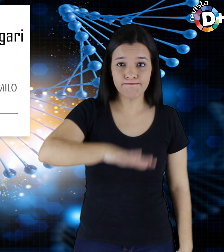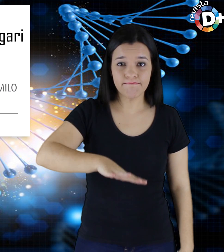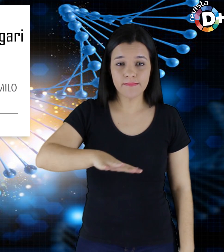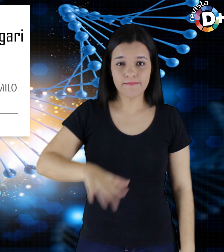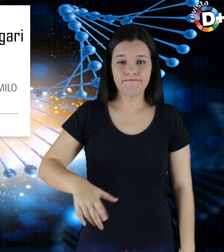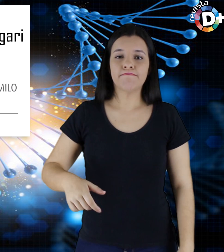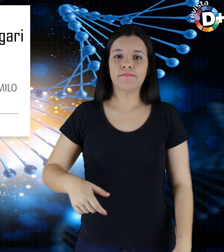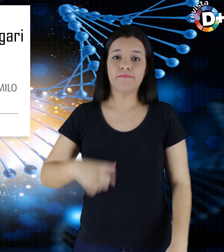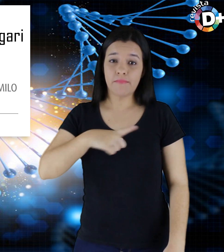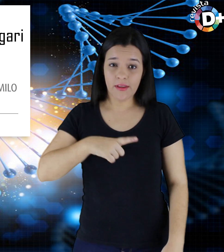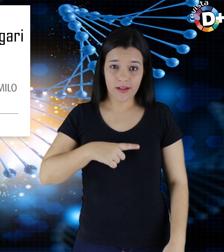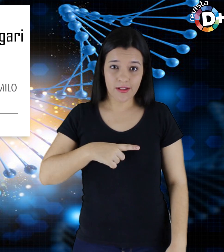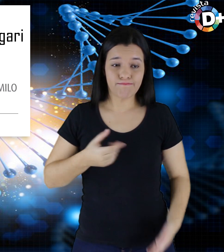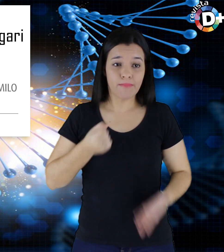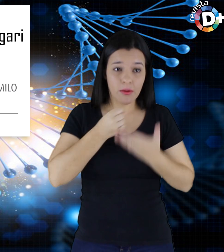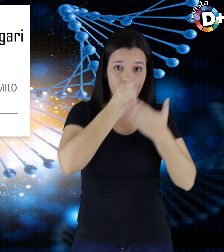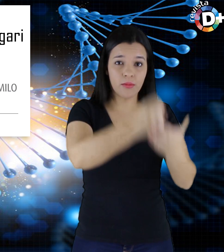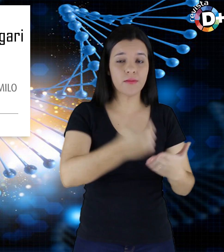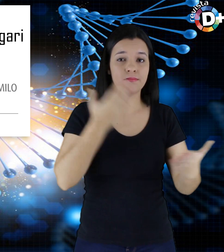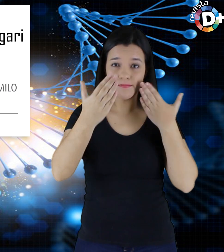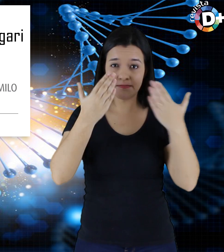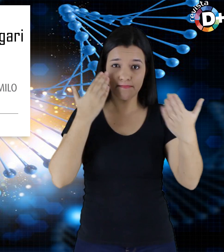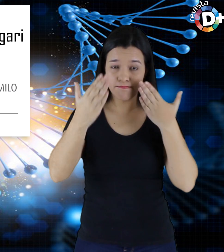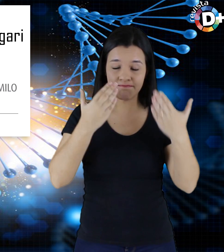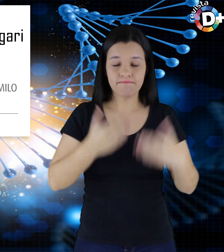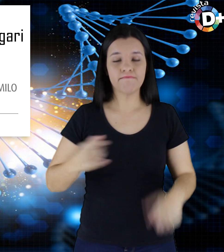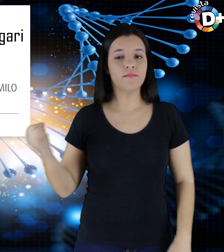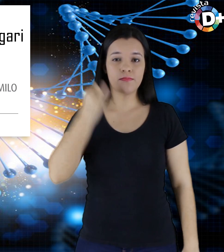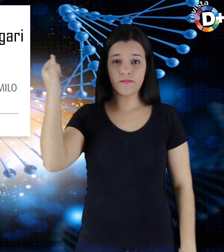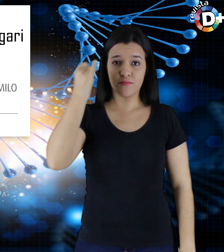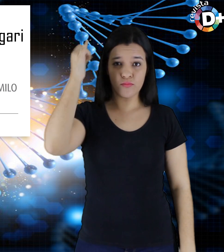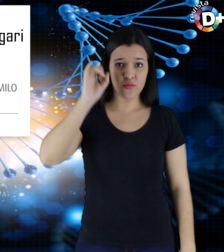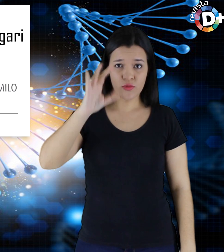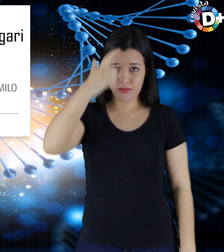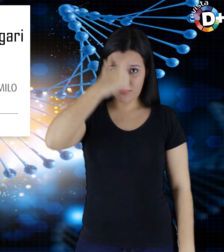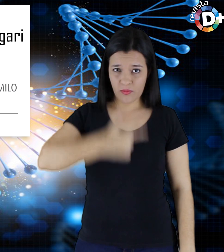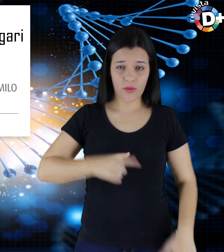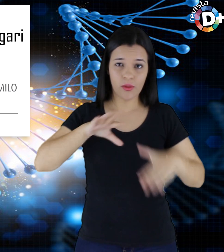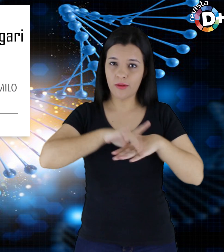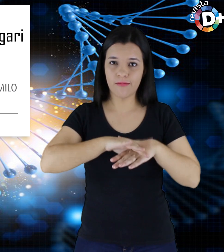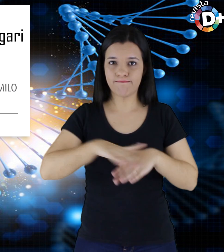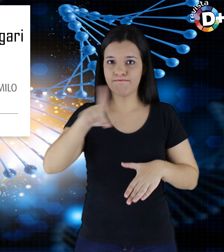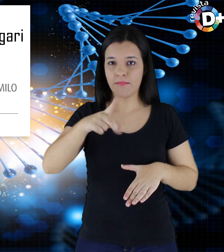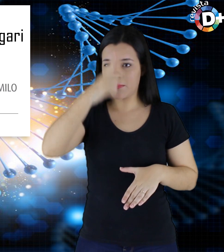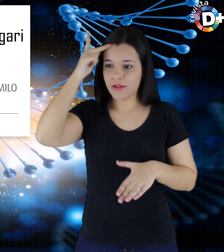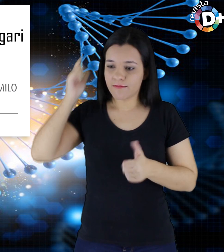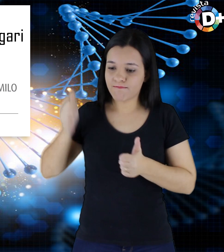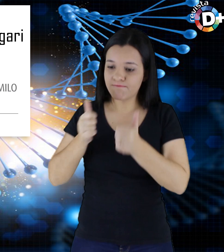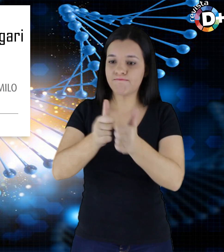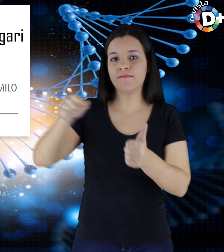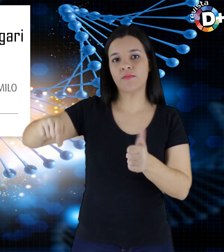é indispensável tanto para o paciente quanto para os seus acompanhantes,